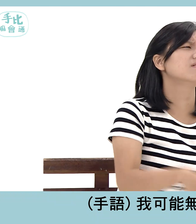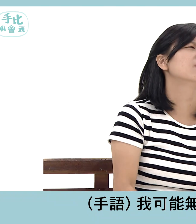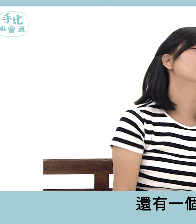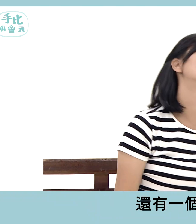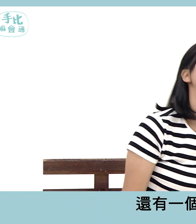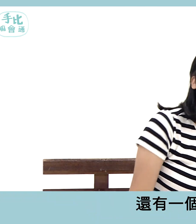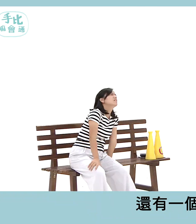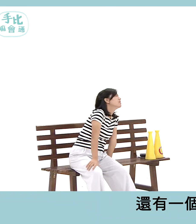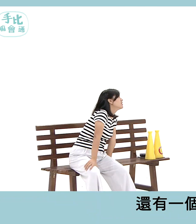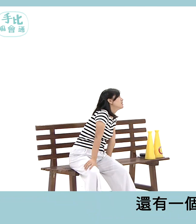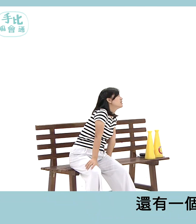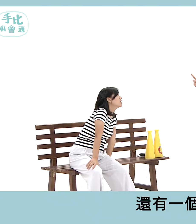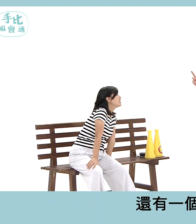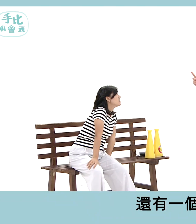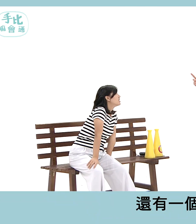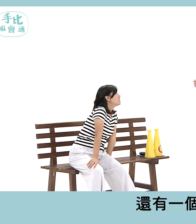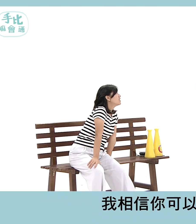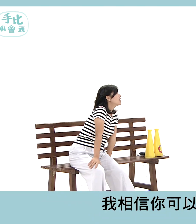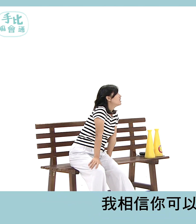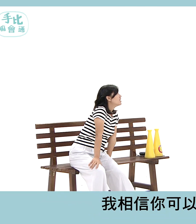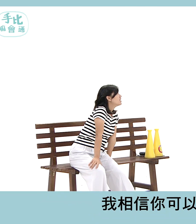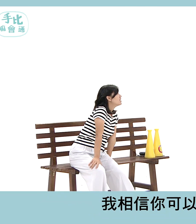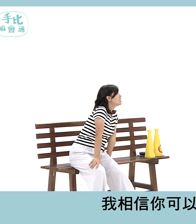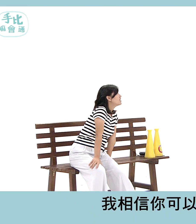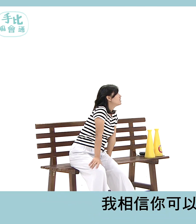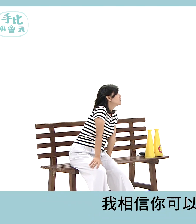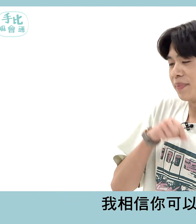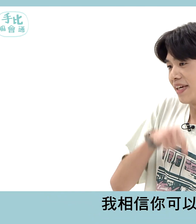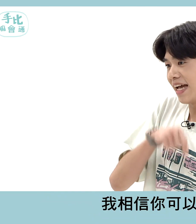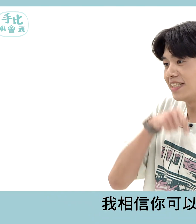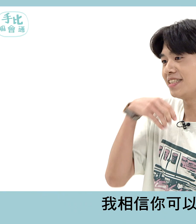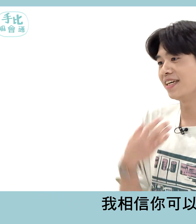哎呀，还有一个礼拜，我相信你可以的，别担心。